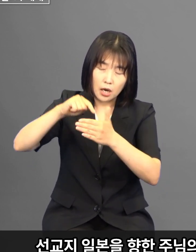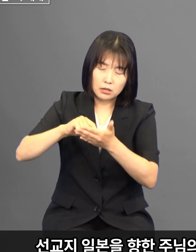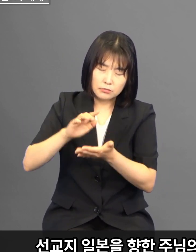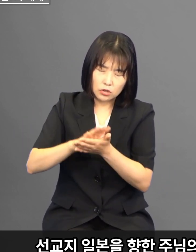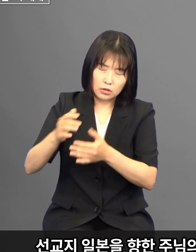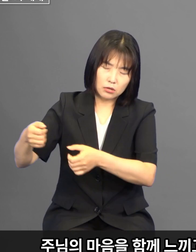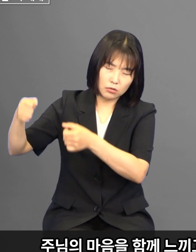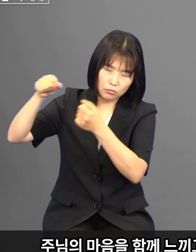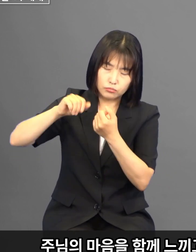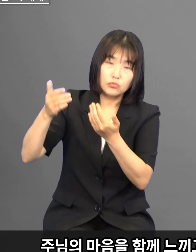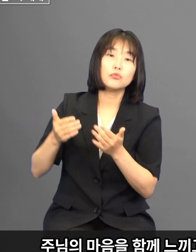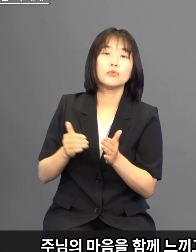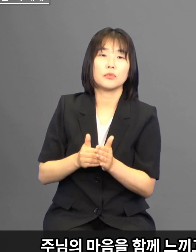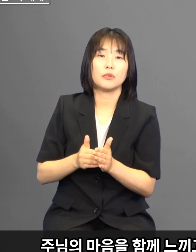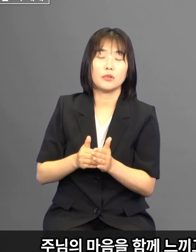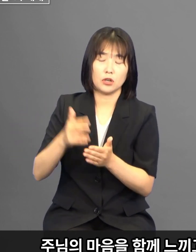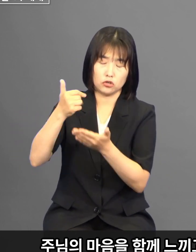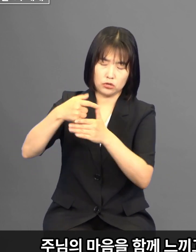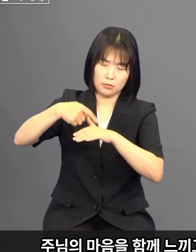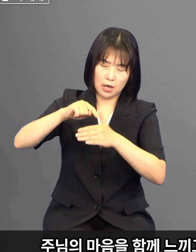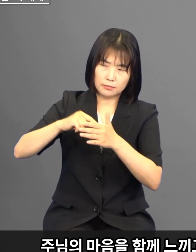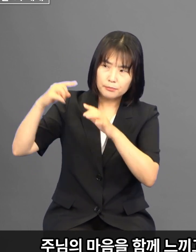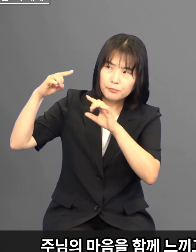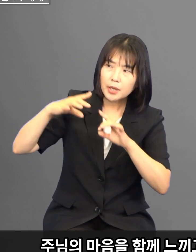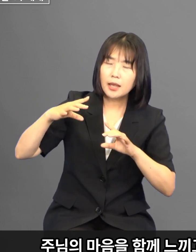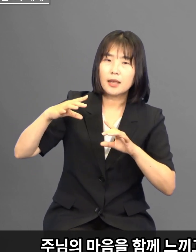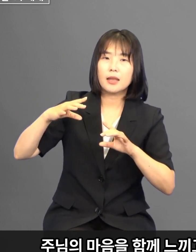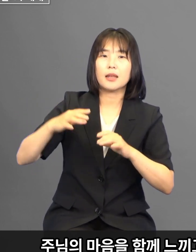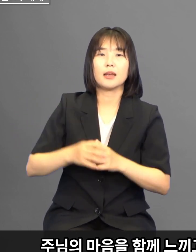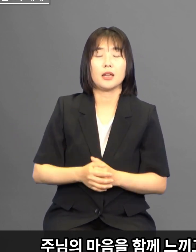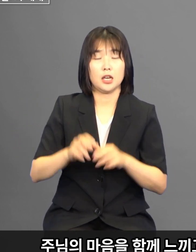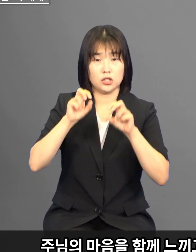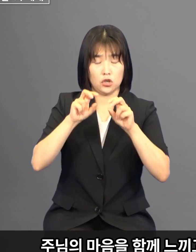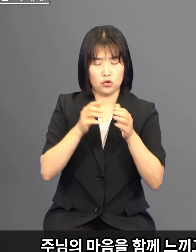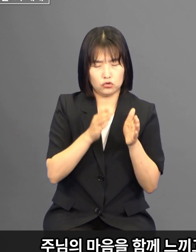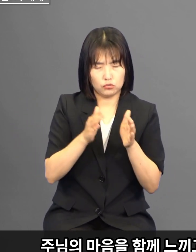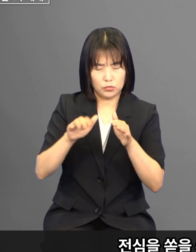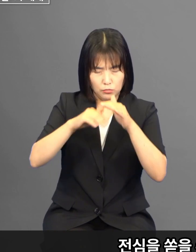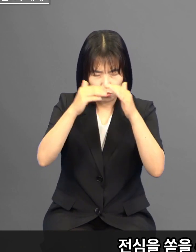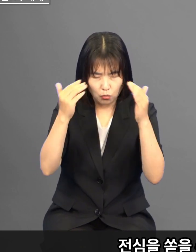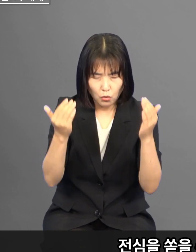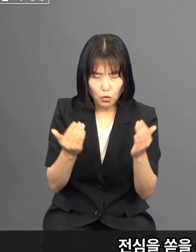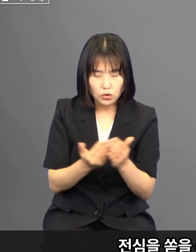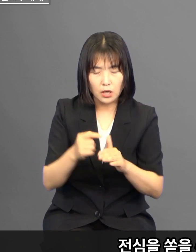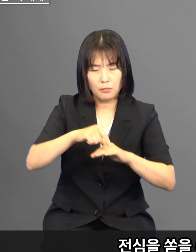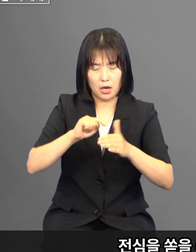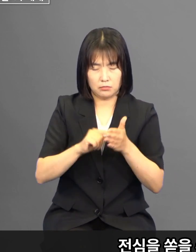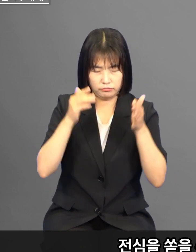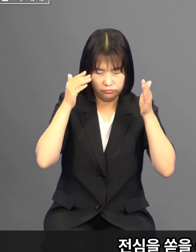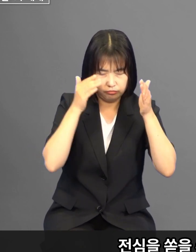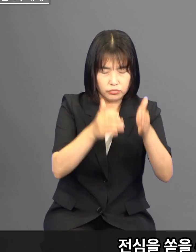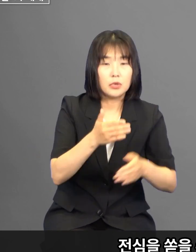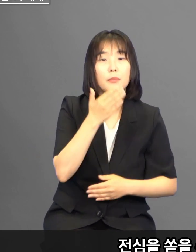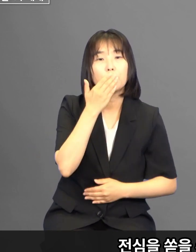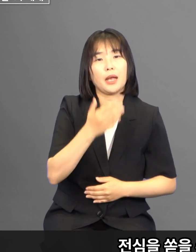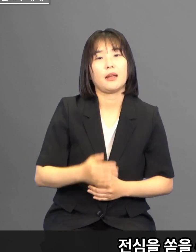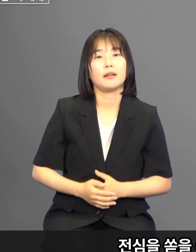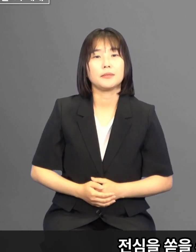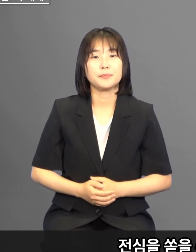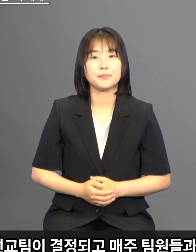부어주셨습니다. 주님의 마음을 함께 느끼고 나니 선교를 준비하는 모든 것들에 전심을 쏟을 수밖에 없게